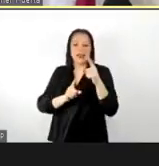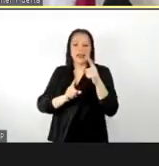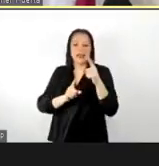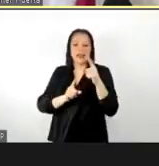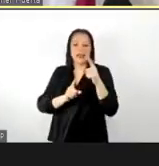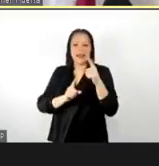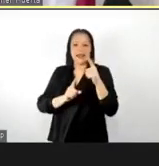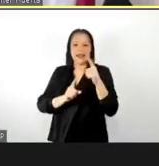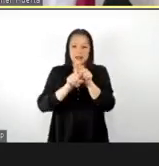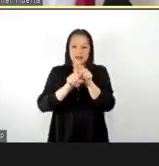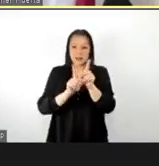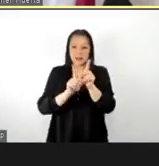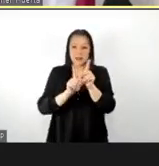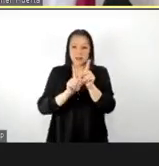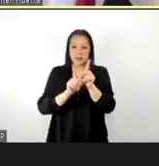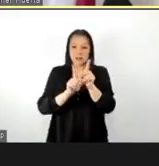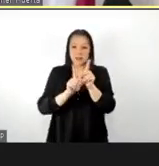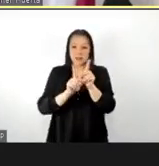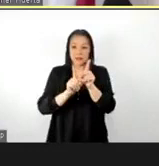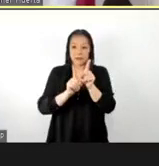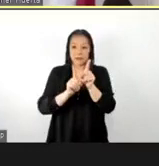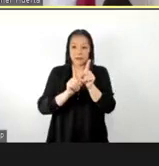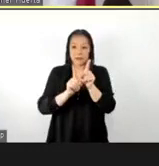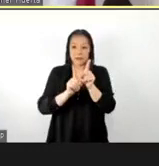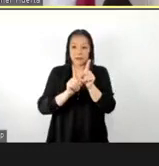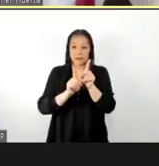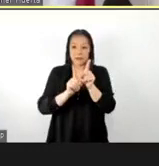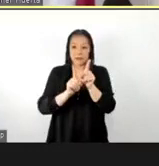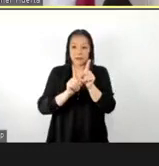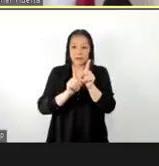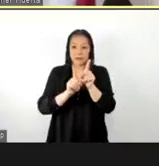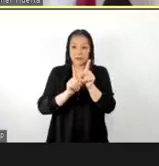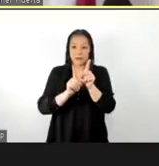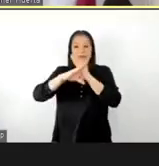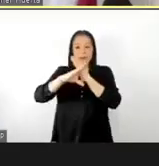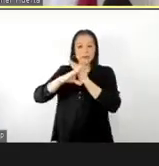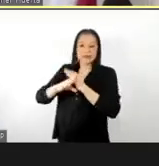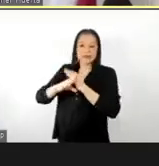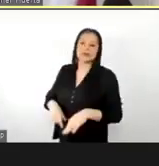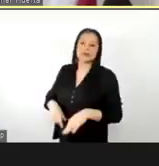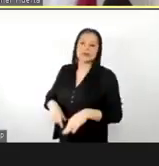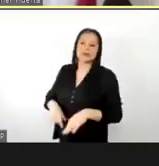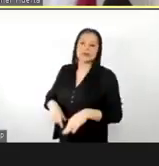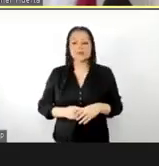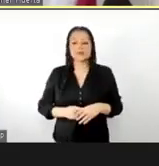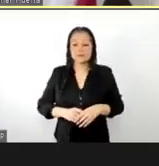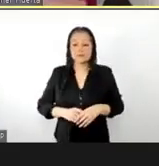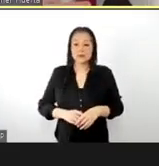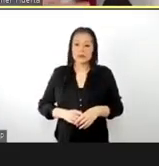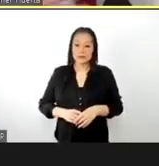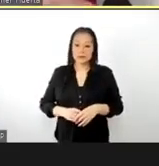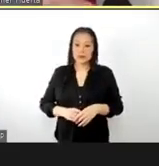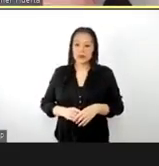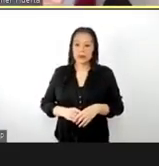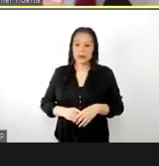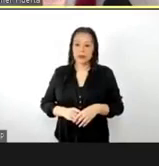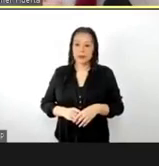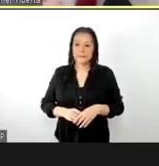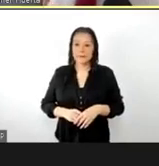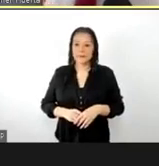espiga también es muy irritante para el sistema de defensa. Entonces, la mayor parte de,